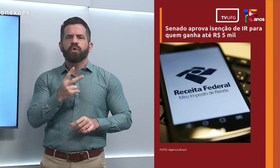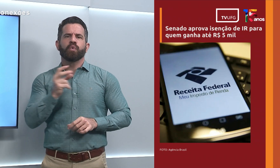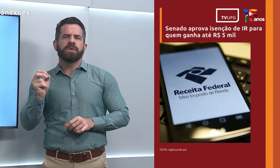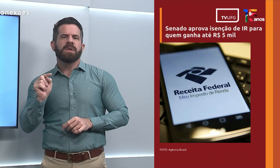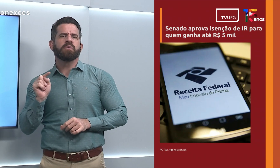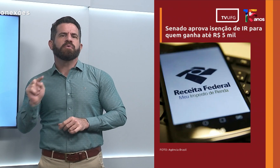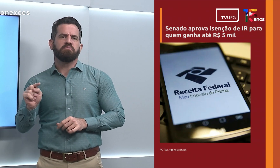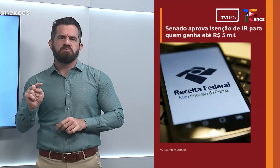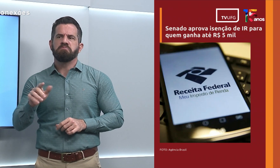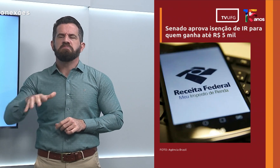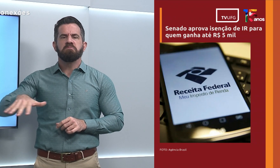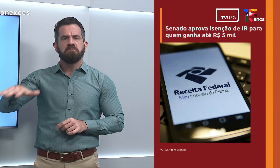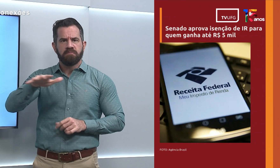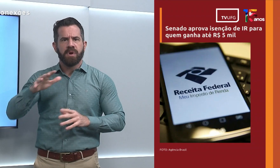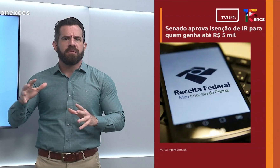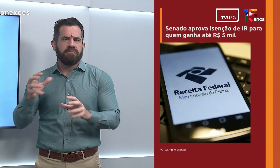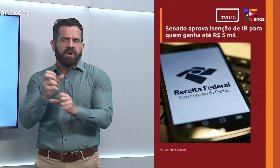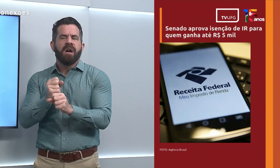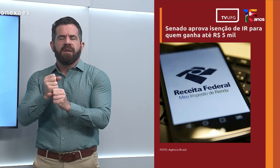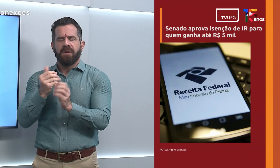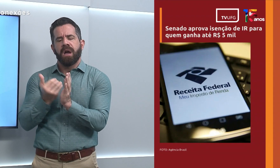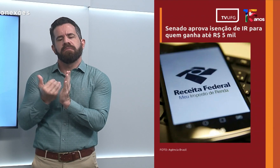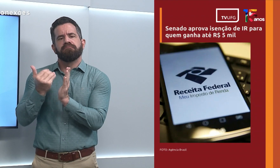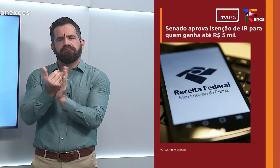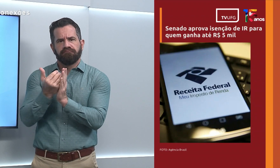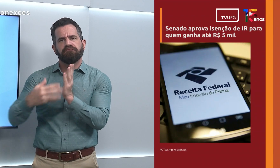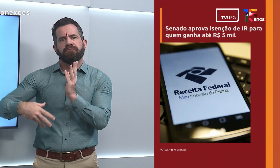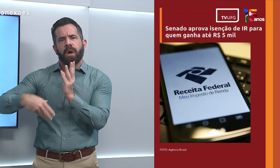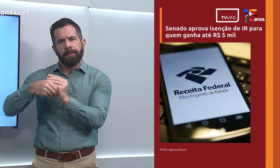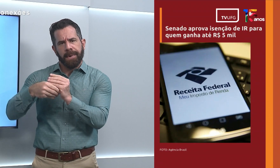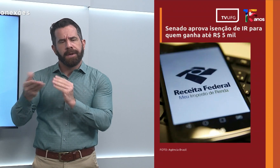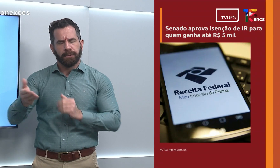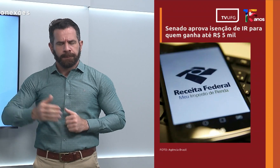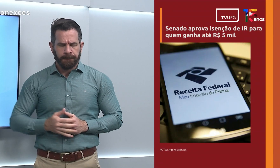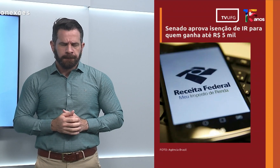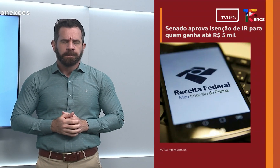mil contribuintes terão algum aumento na tributação.